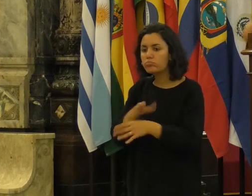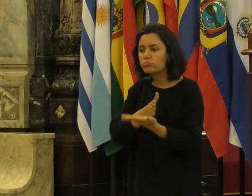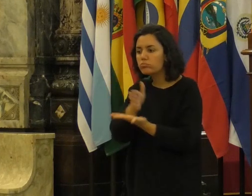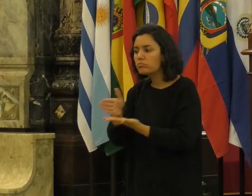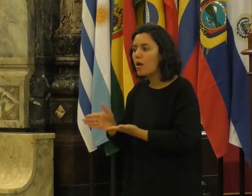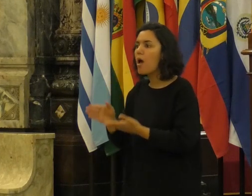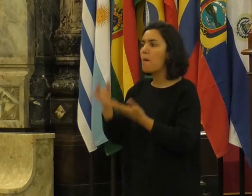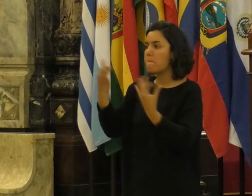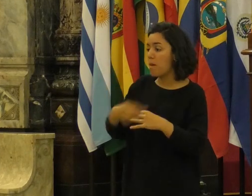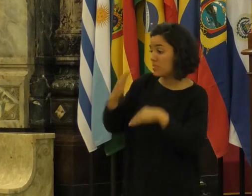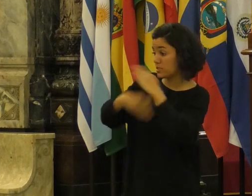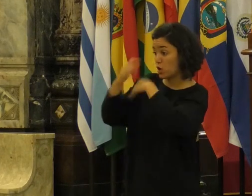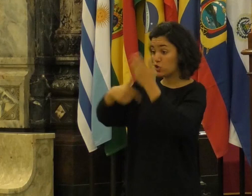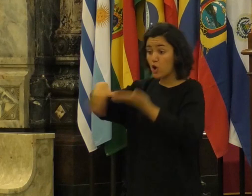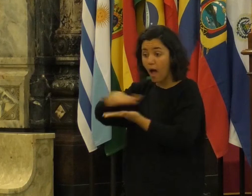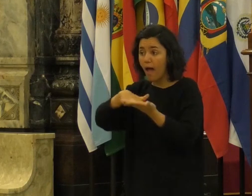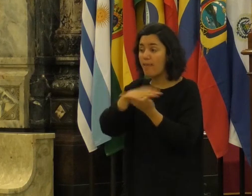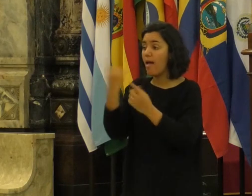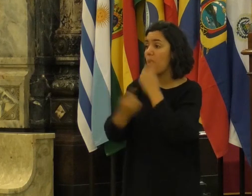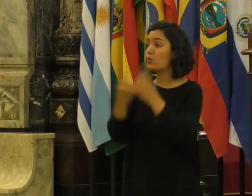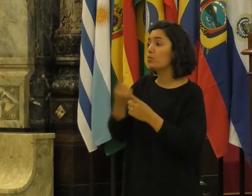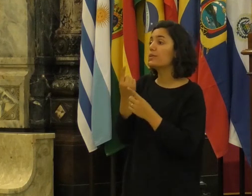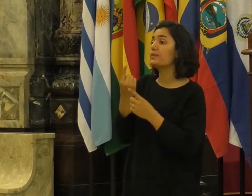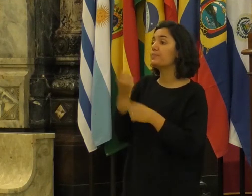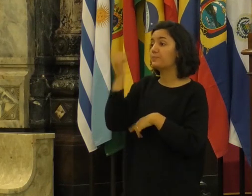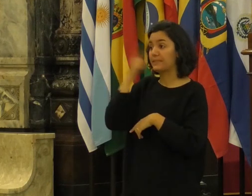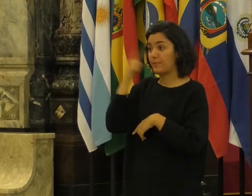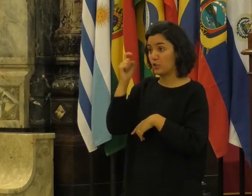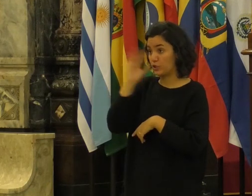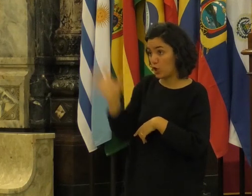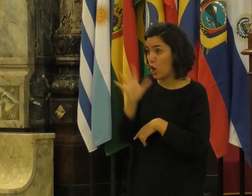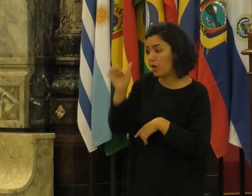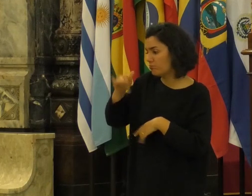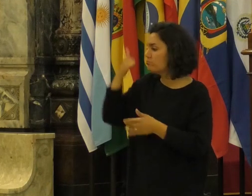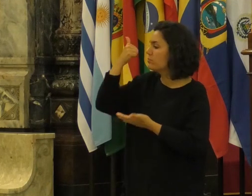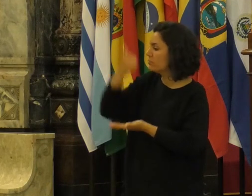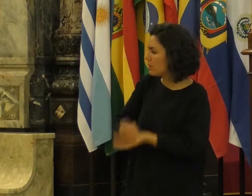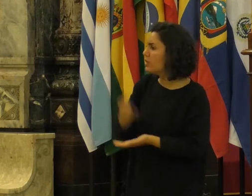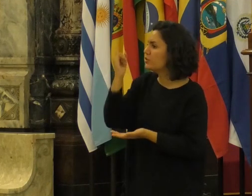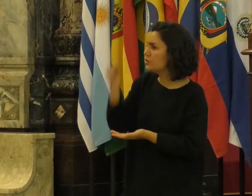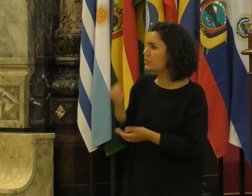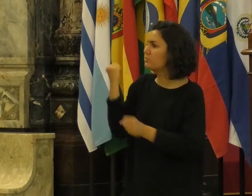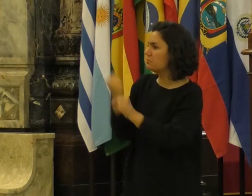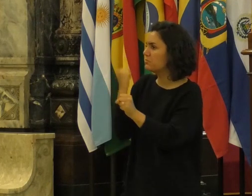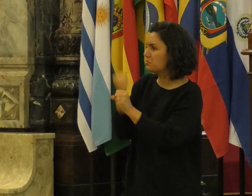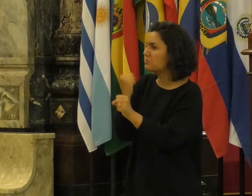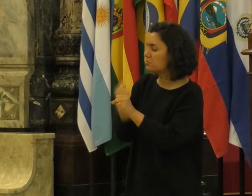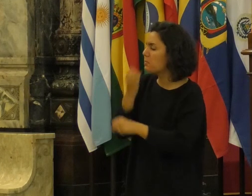conocimiento psicológico que aquí están muy bien trabajadas desde la perspectiva